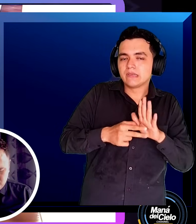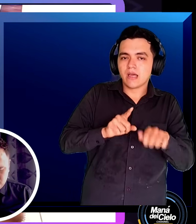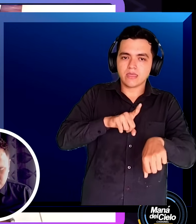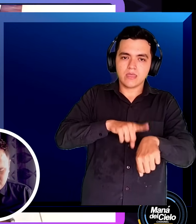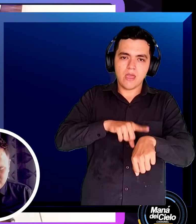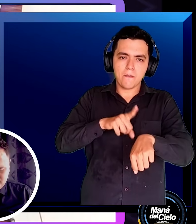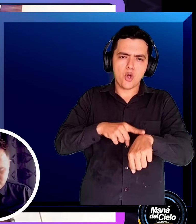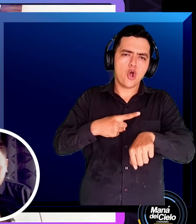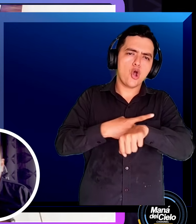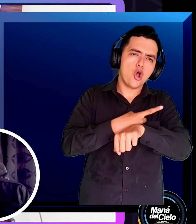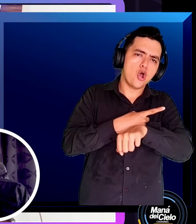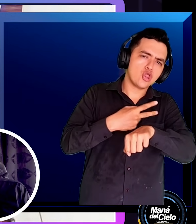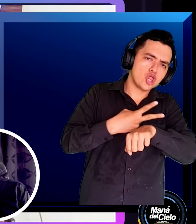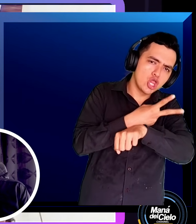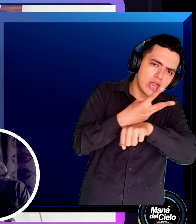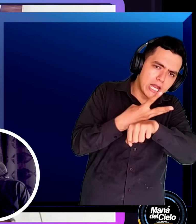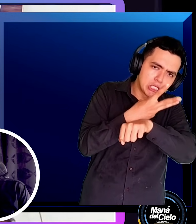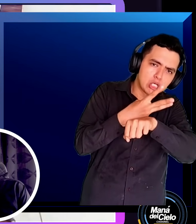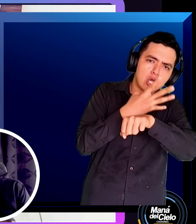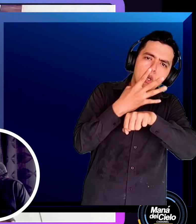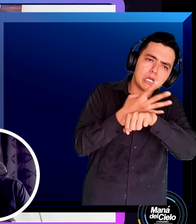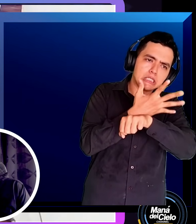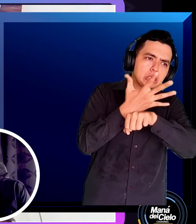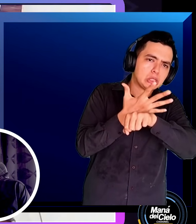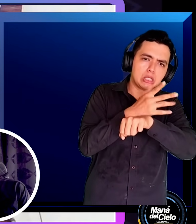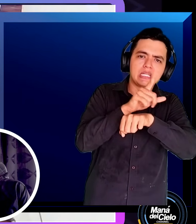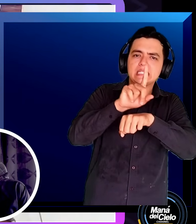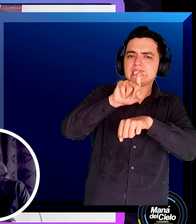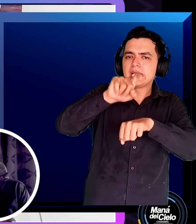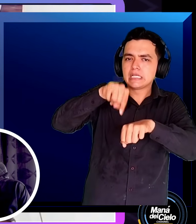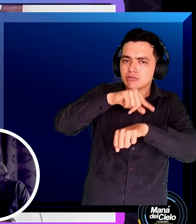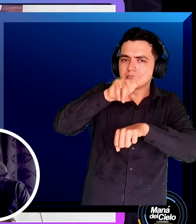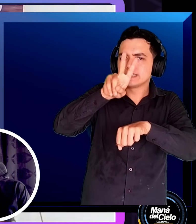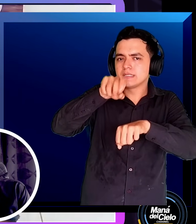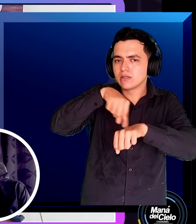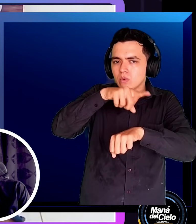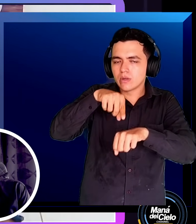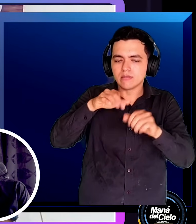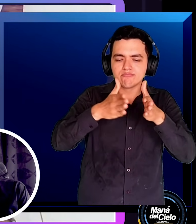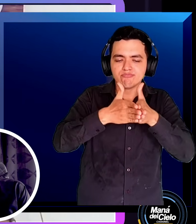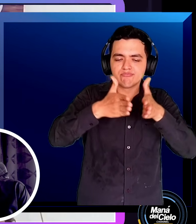vamos a una fiesta de ayuno. De pronto no lo dicen con malas intenciones,